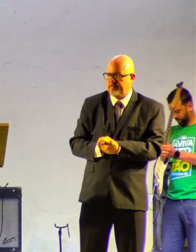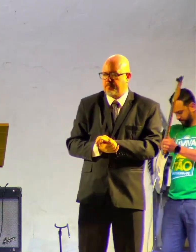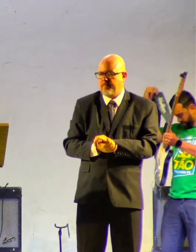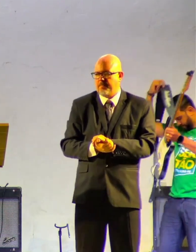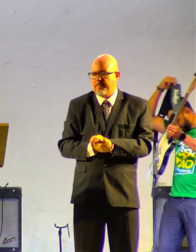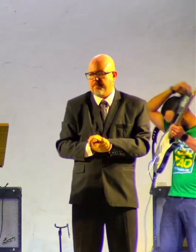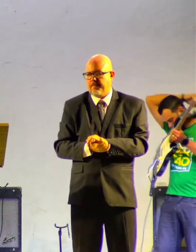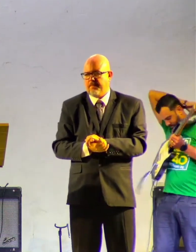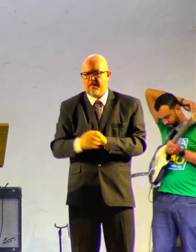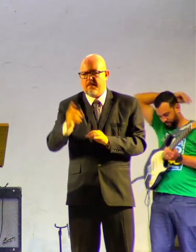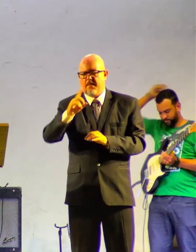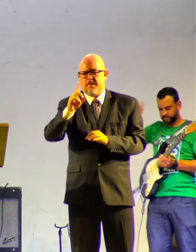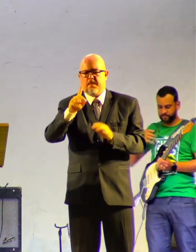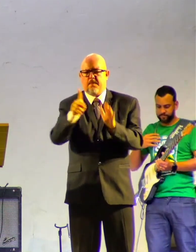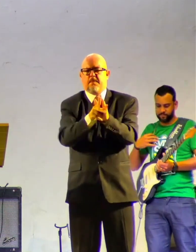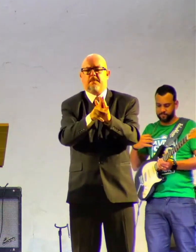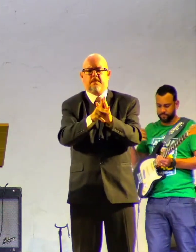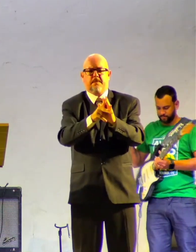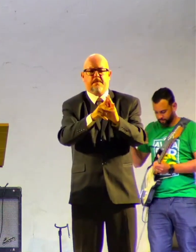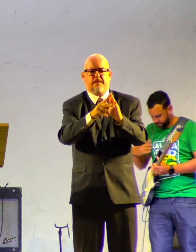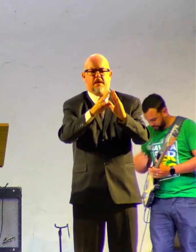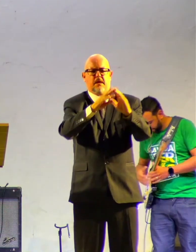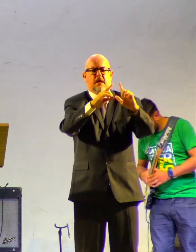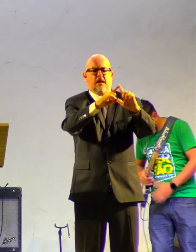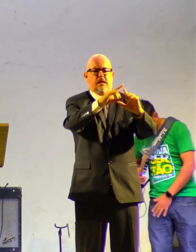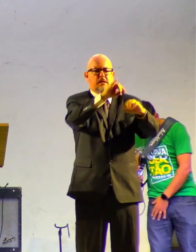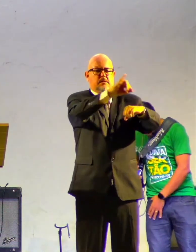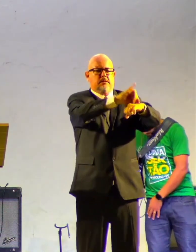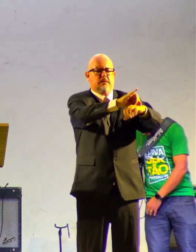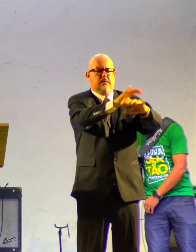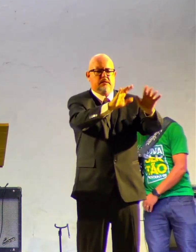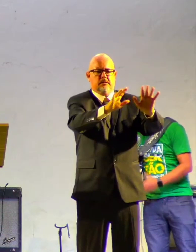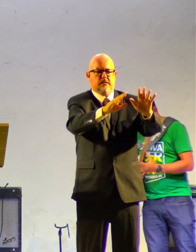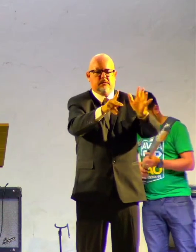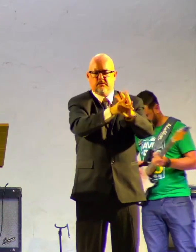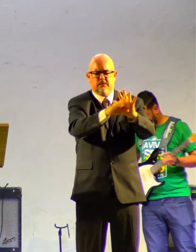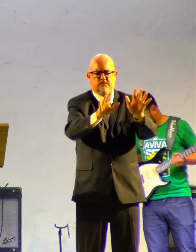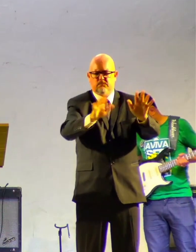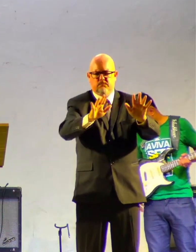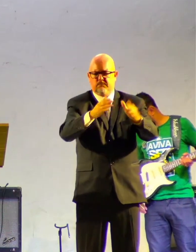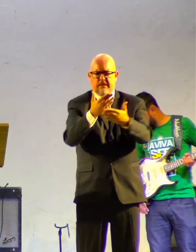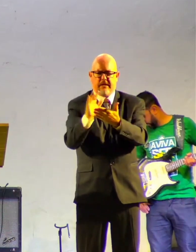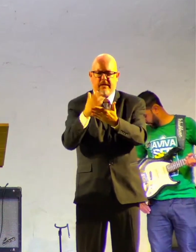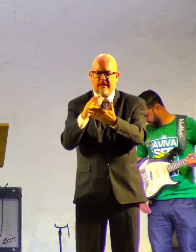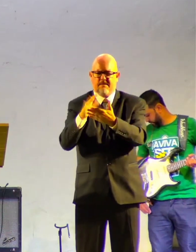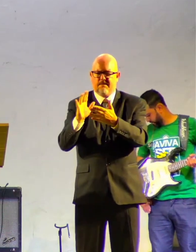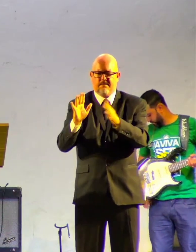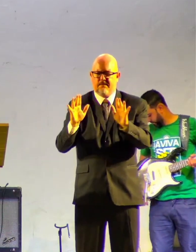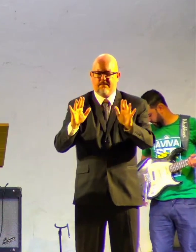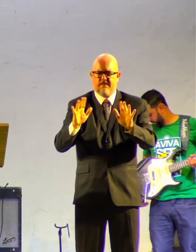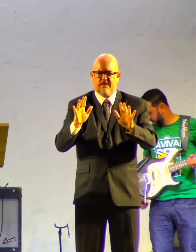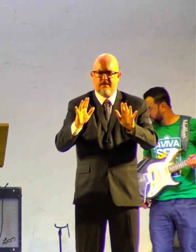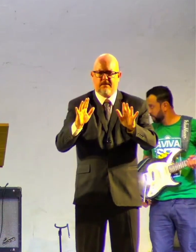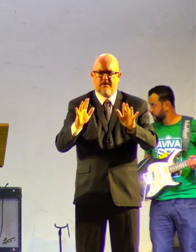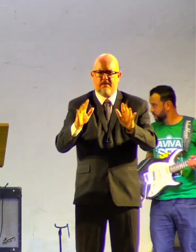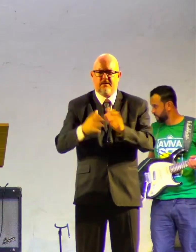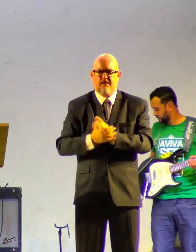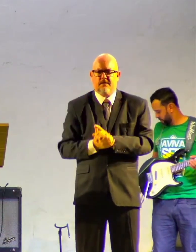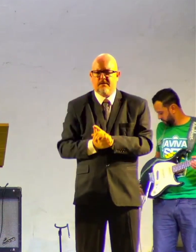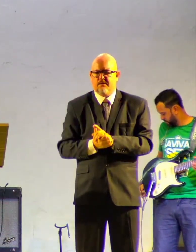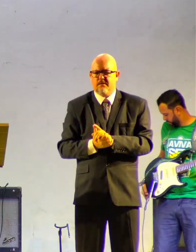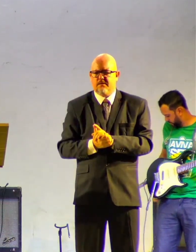Isso não é uma coisa institucional, não é uma coisa denominacional, não tem